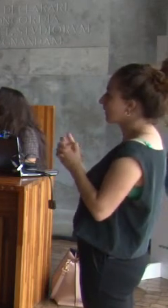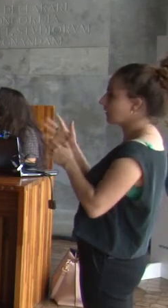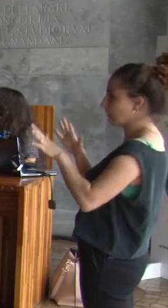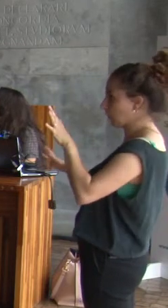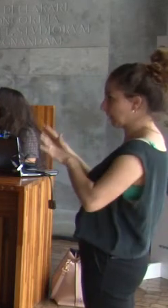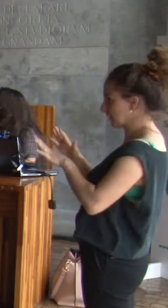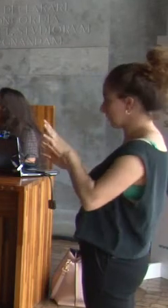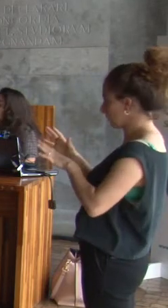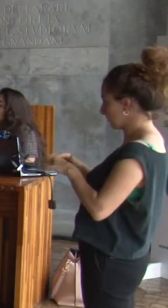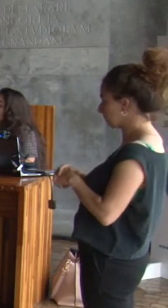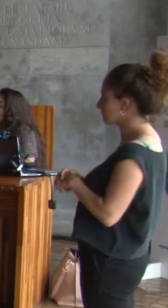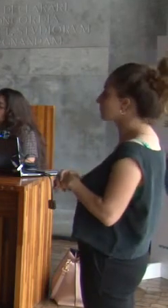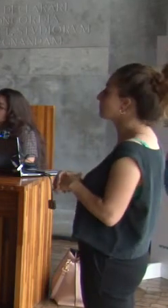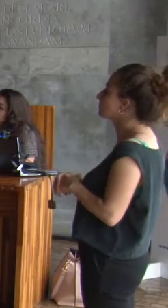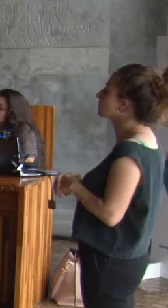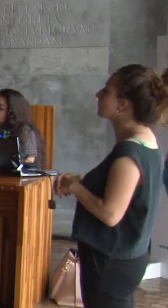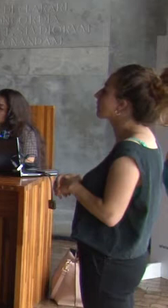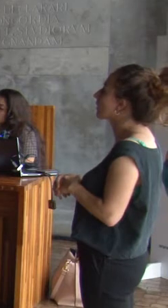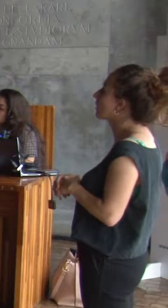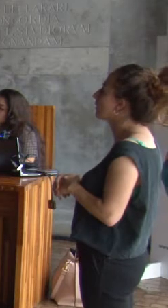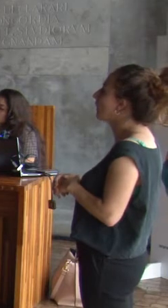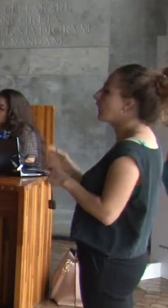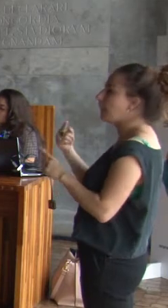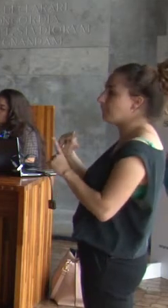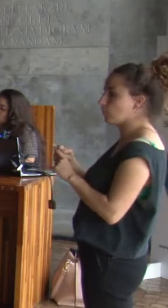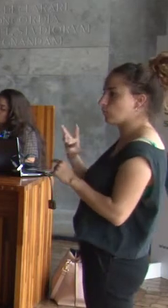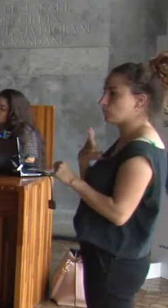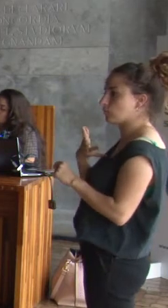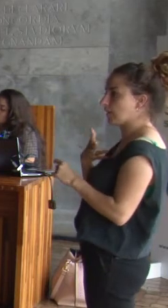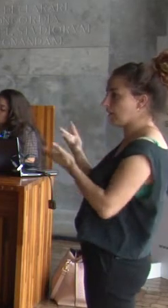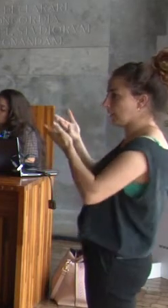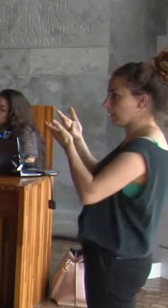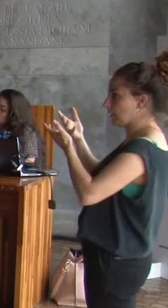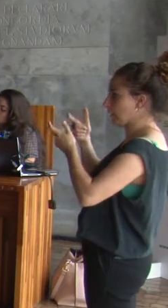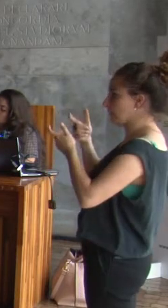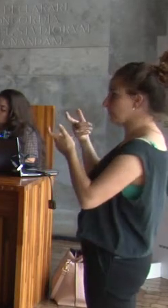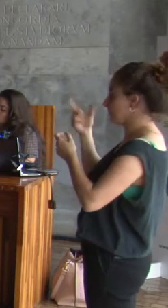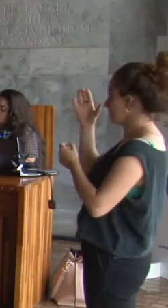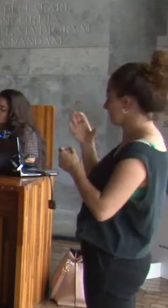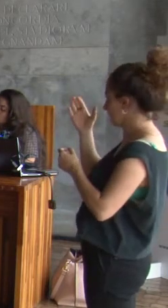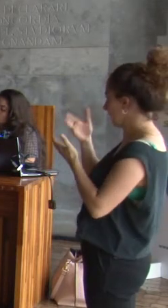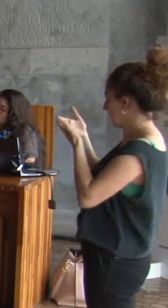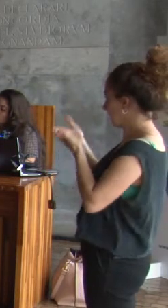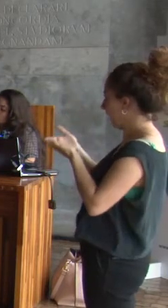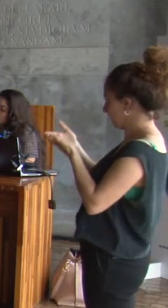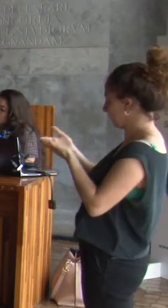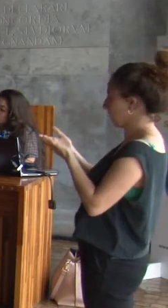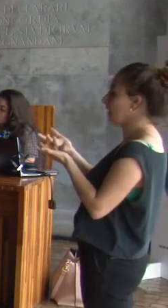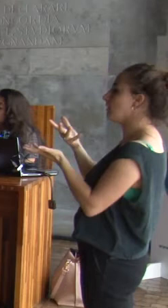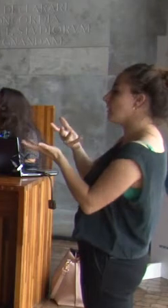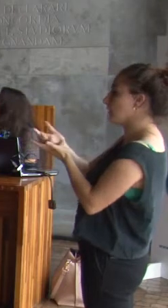informazioni. E oltre a questo sono organizzati dei tour in barca dove viene raccontata